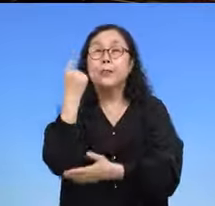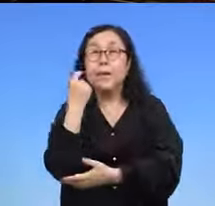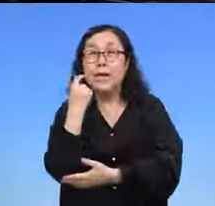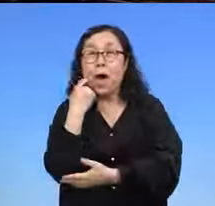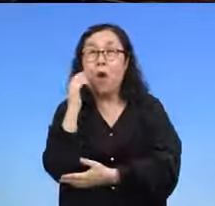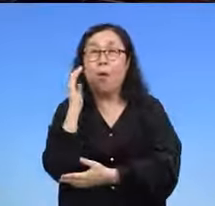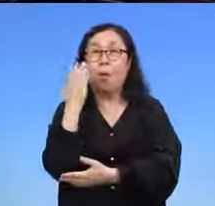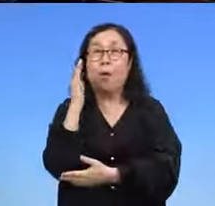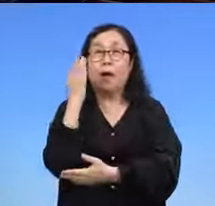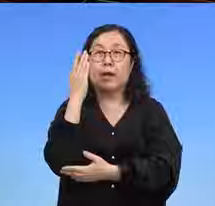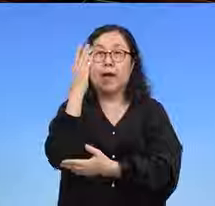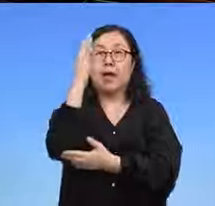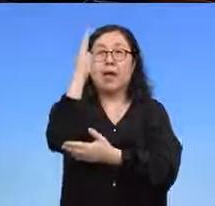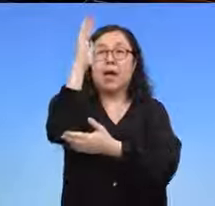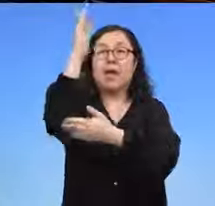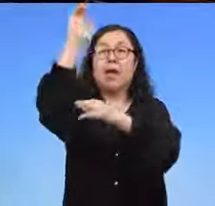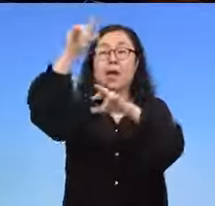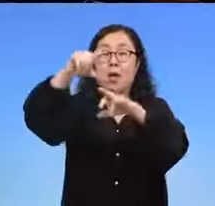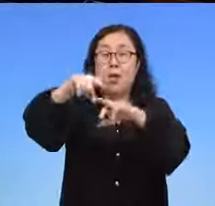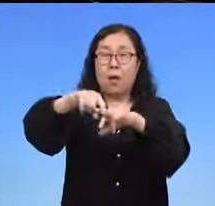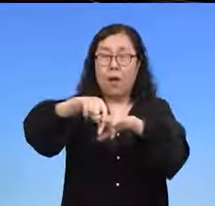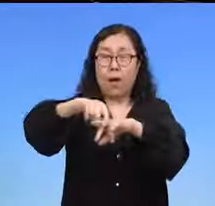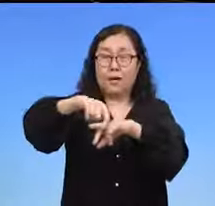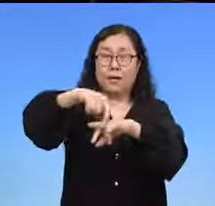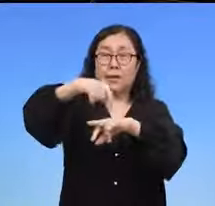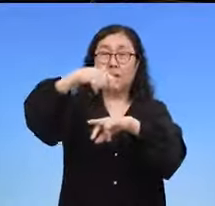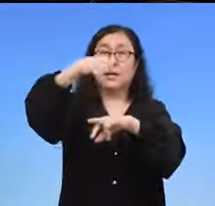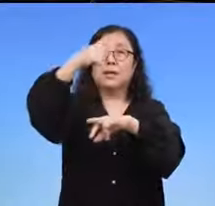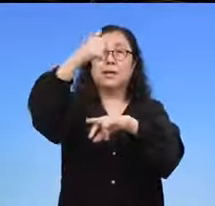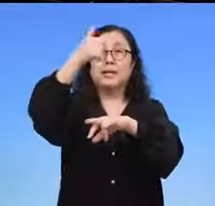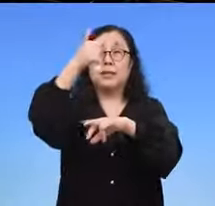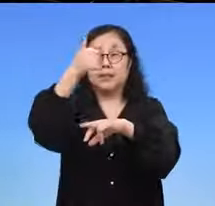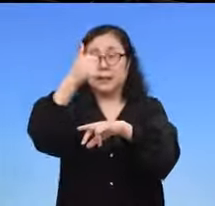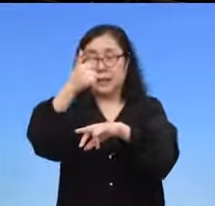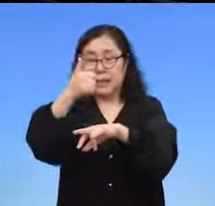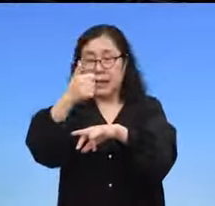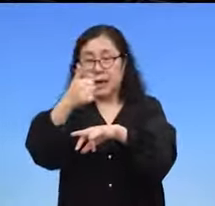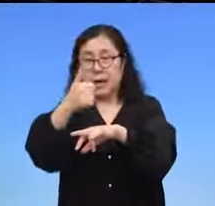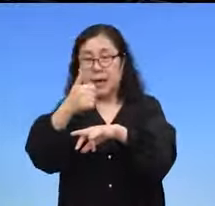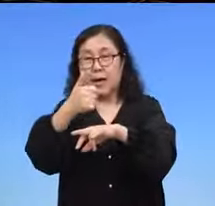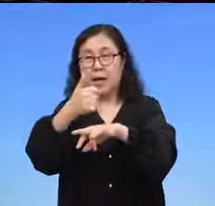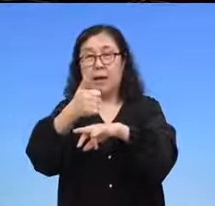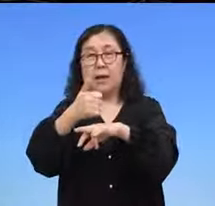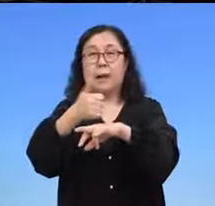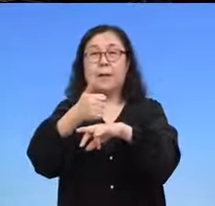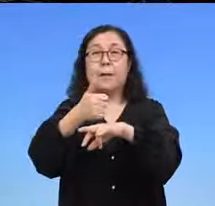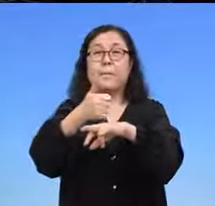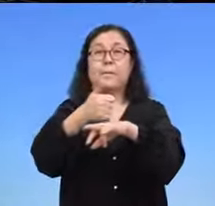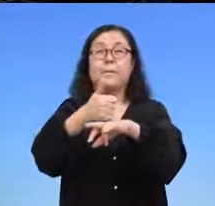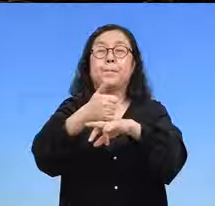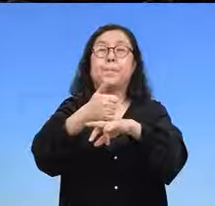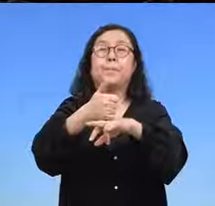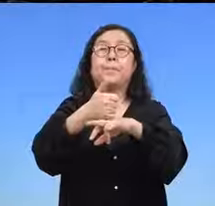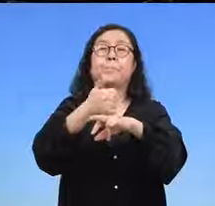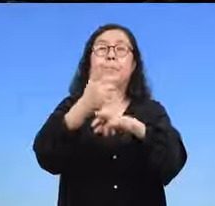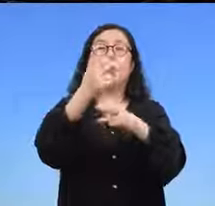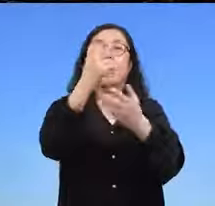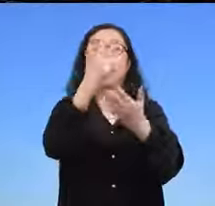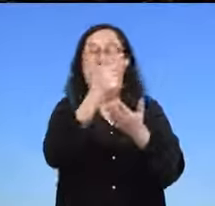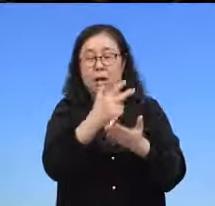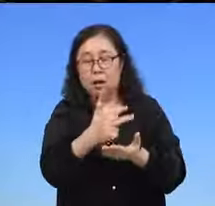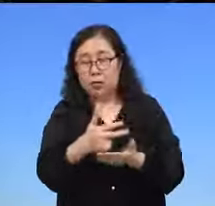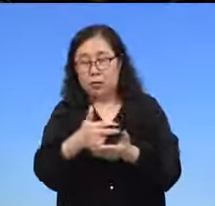영광의 왕이시라. 우리 다 차례에서 일어나셔서 마음을 다하여 노래합니다.